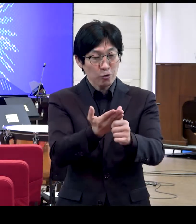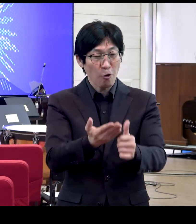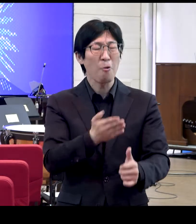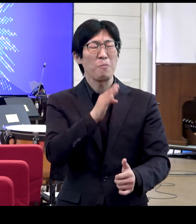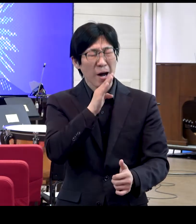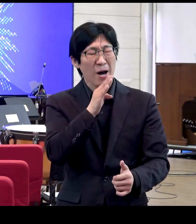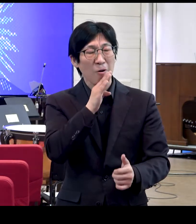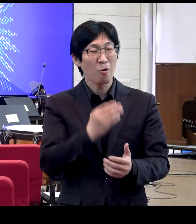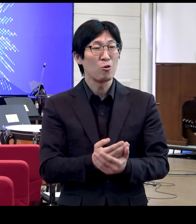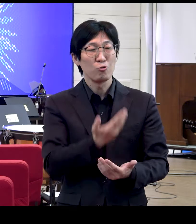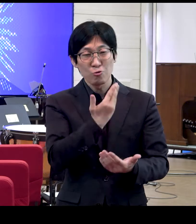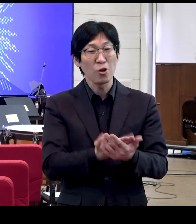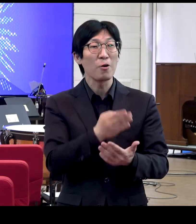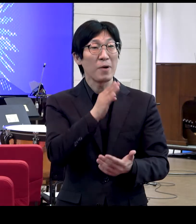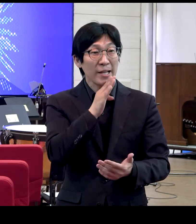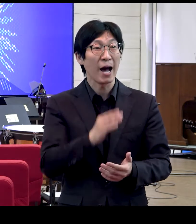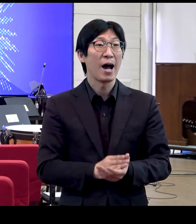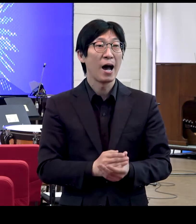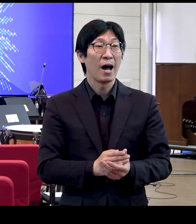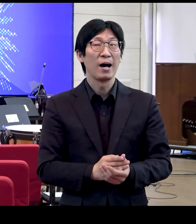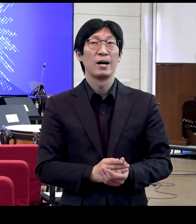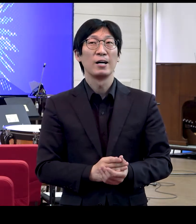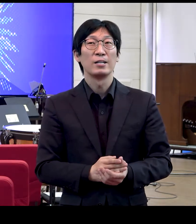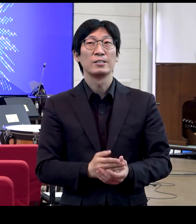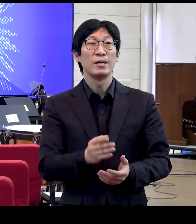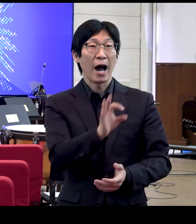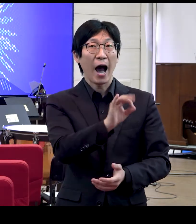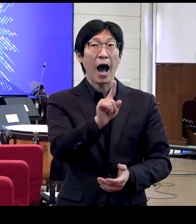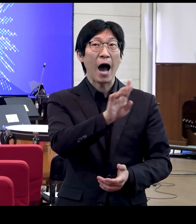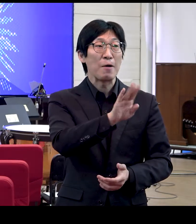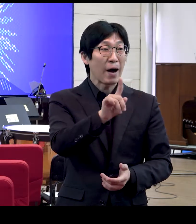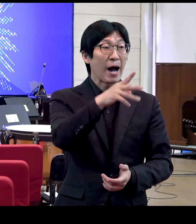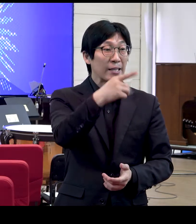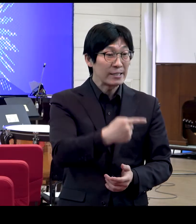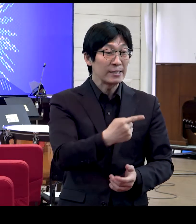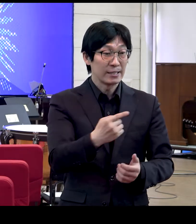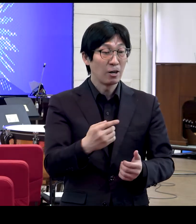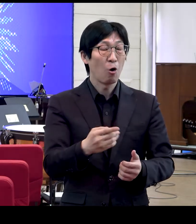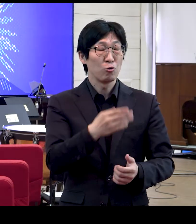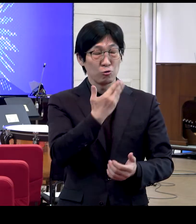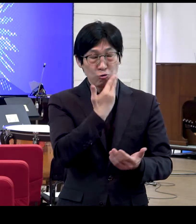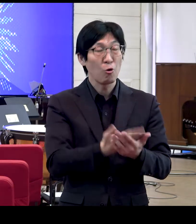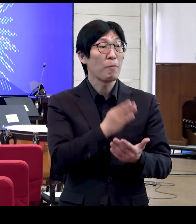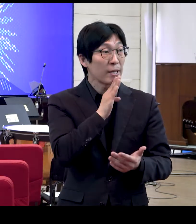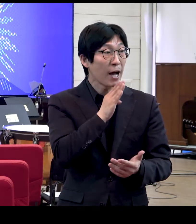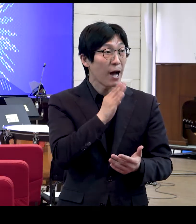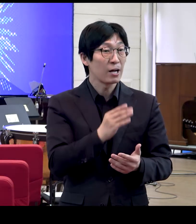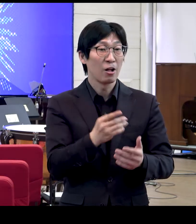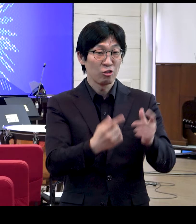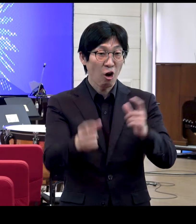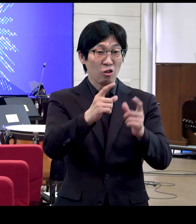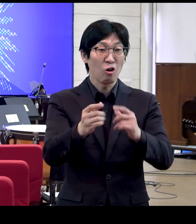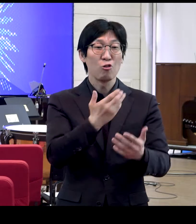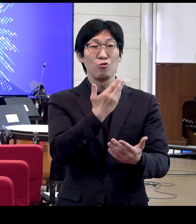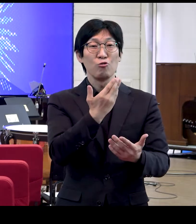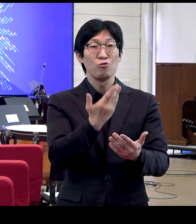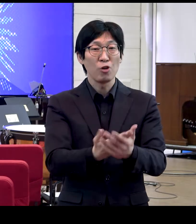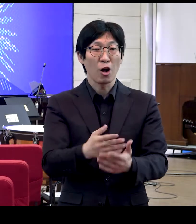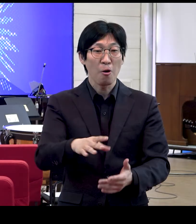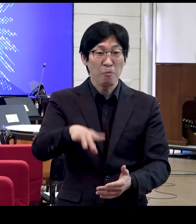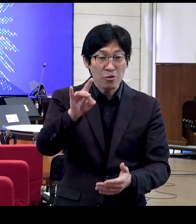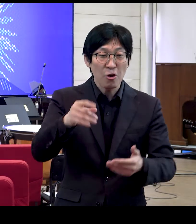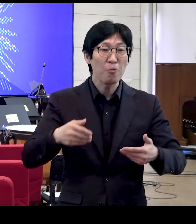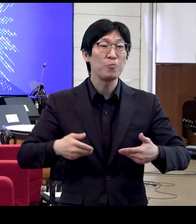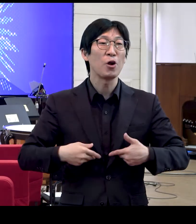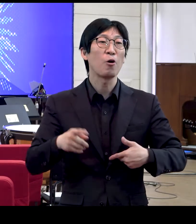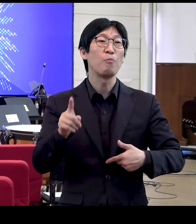양육하고 키우는 것도 너무 중요하지만, 바로 이 아바드의 사명도 굉장히 중요하지만, 그러나 그것보다 더 먼저